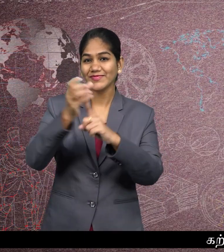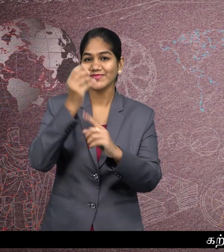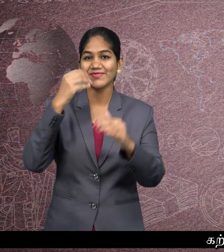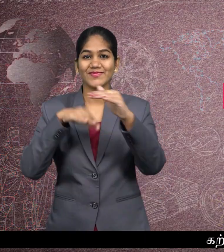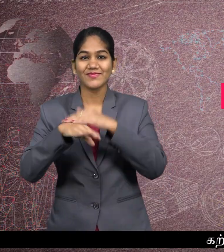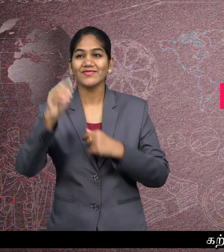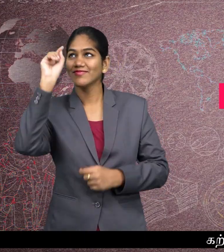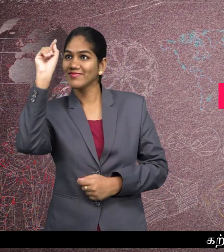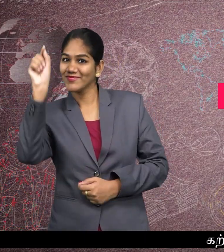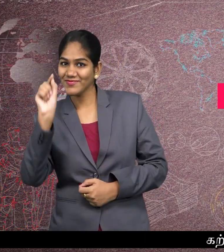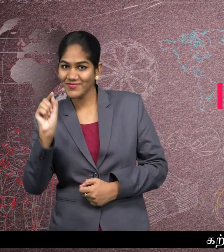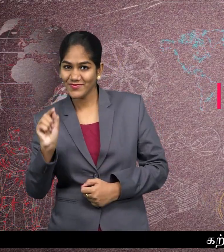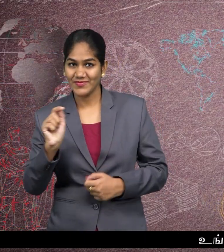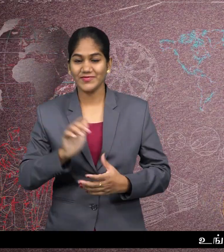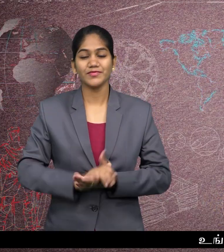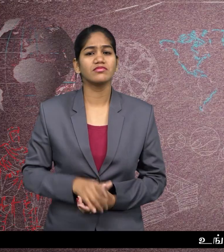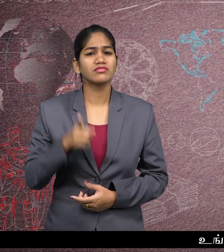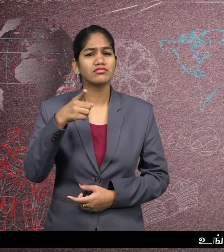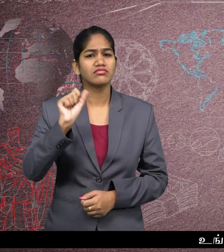கற்றுக்கொள்வீர்கள்.